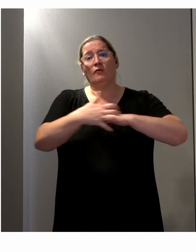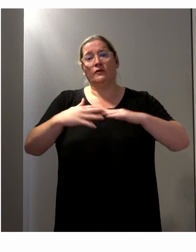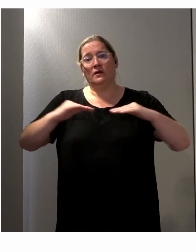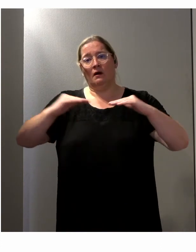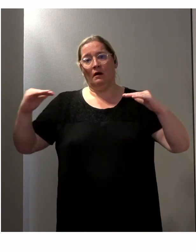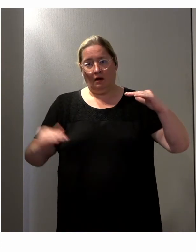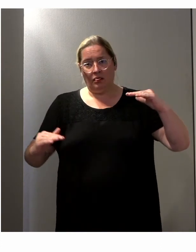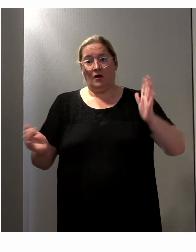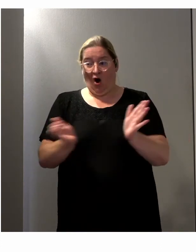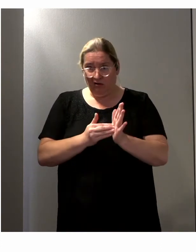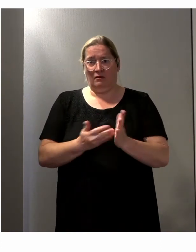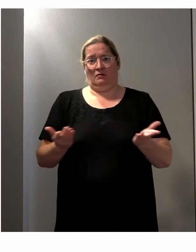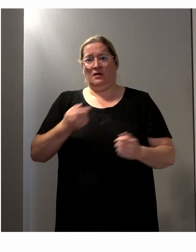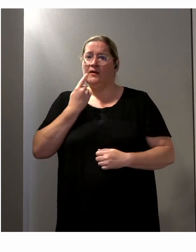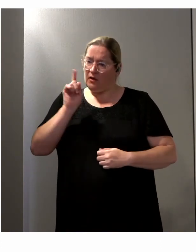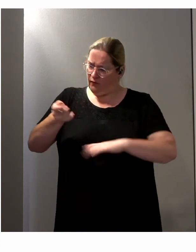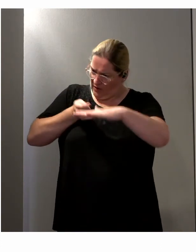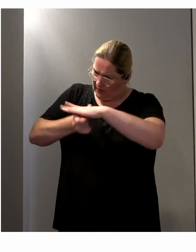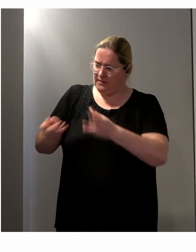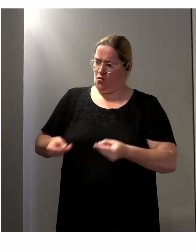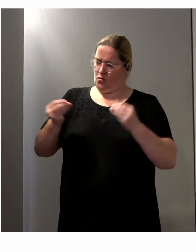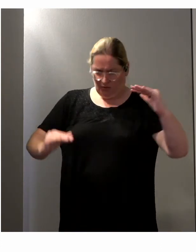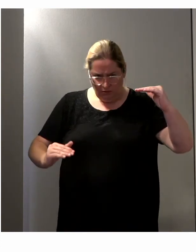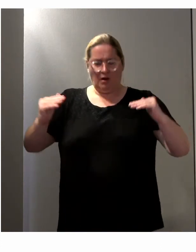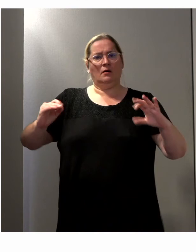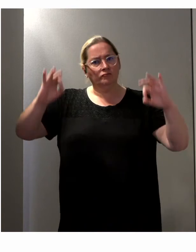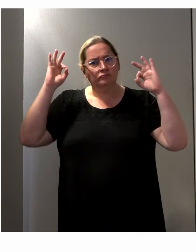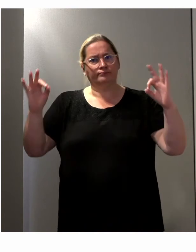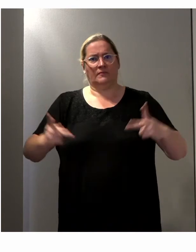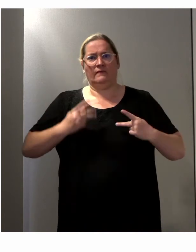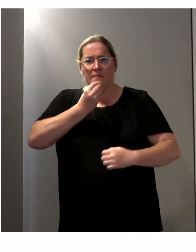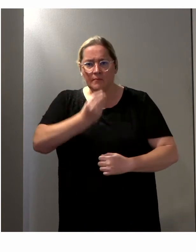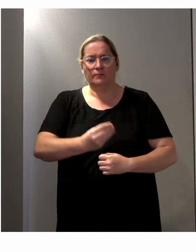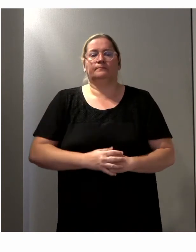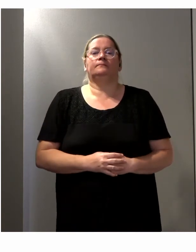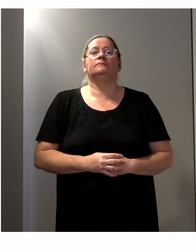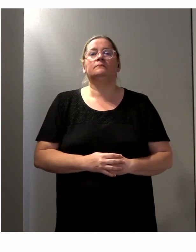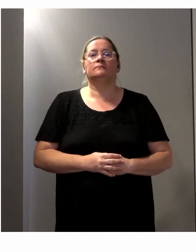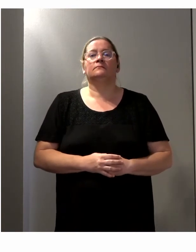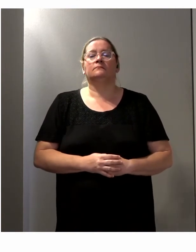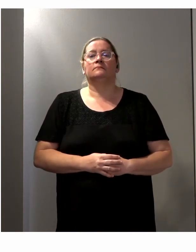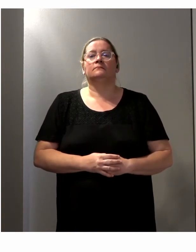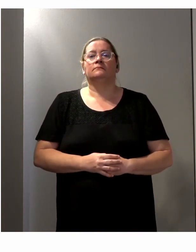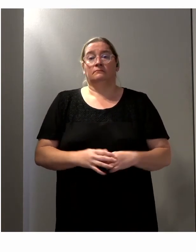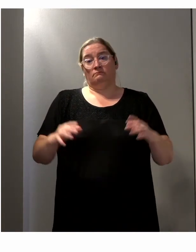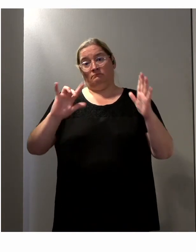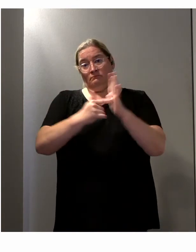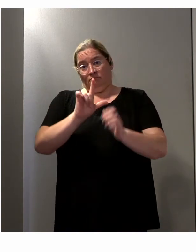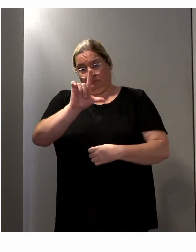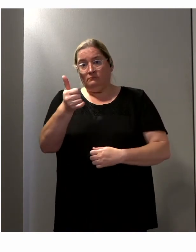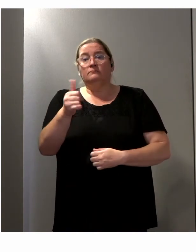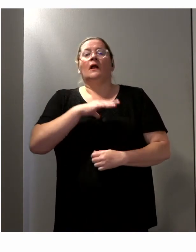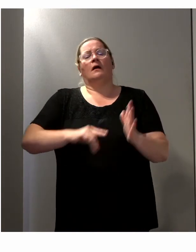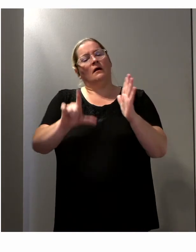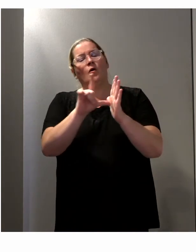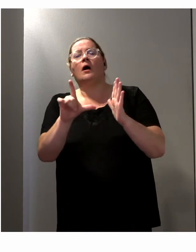continuer à aller vers une allocation digne. Ensuite, on a eu cette proposition parlementaire de loi en 2021